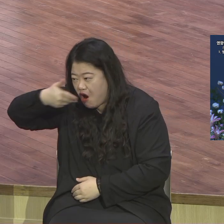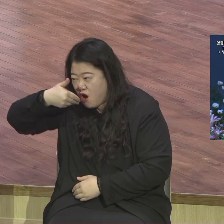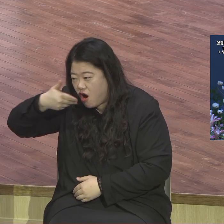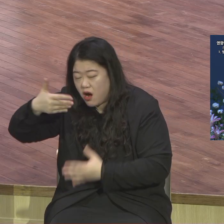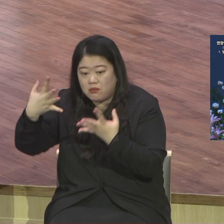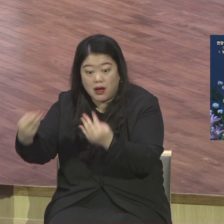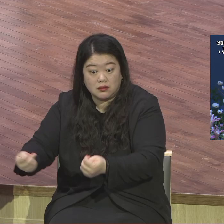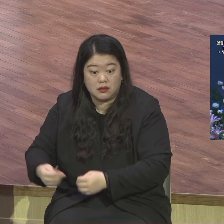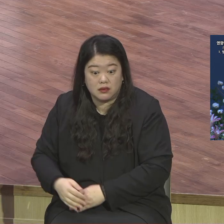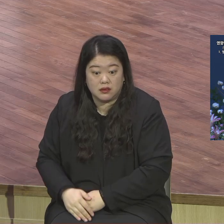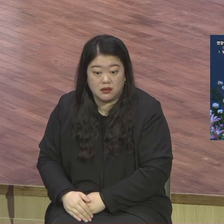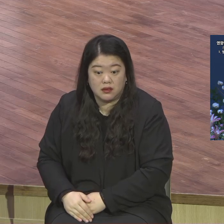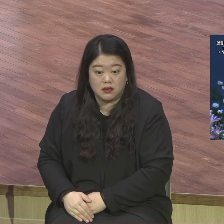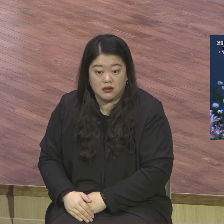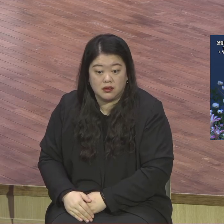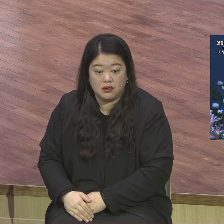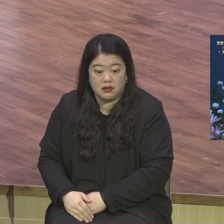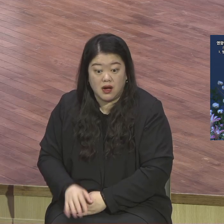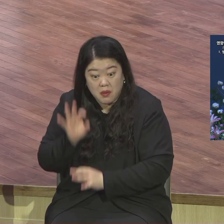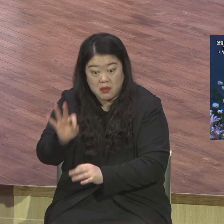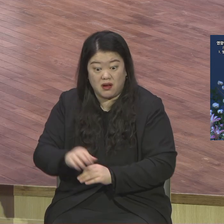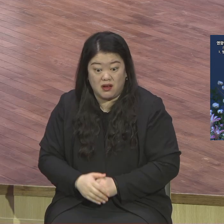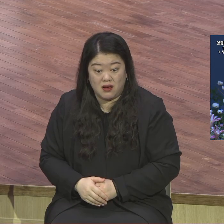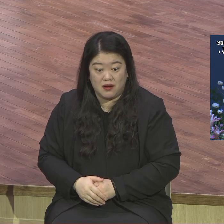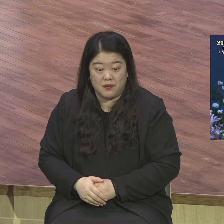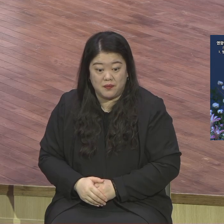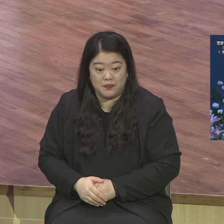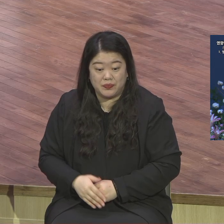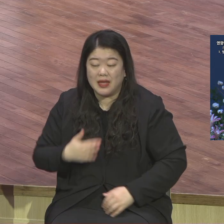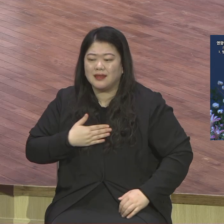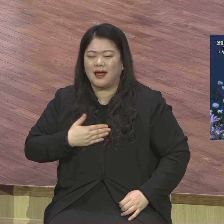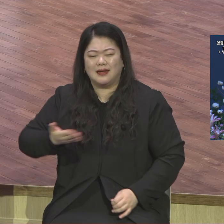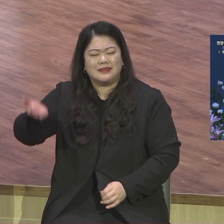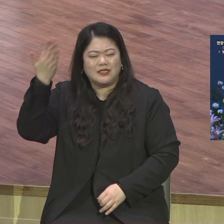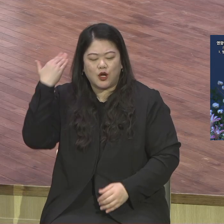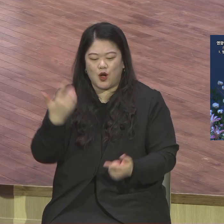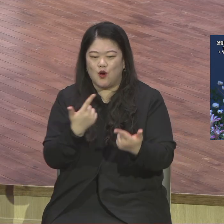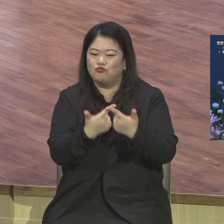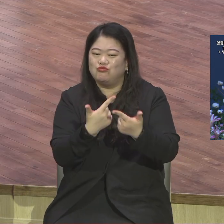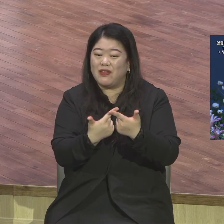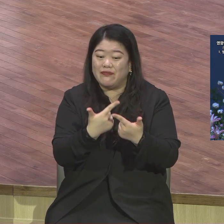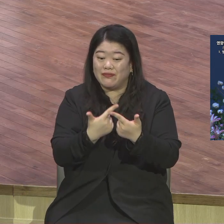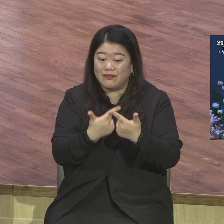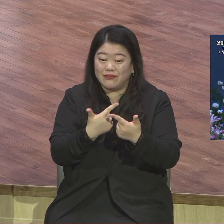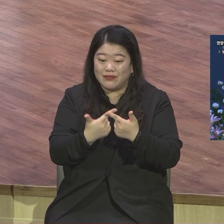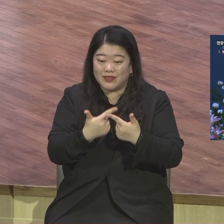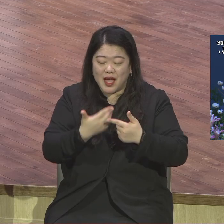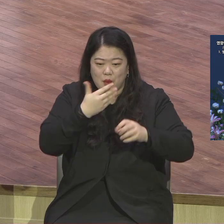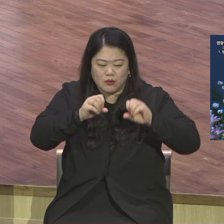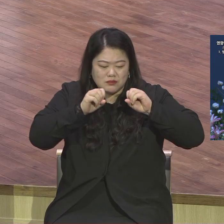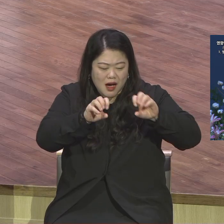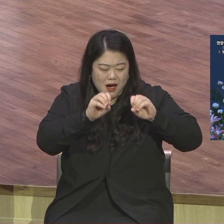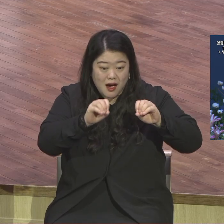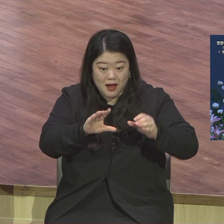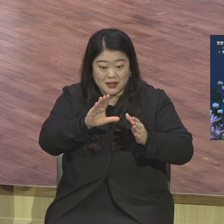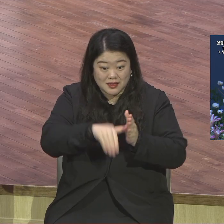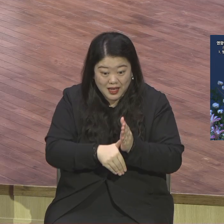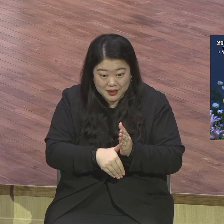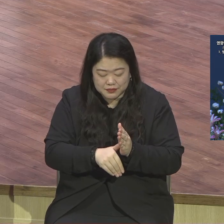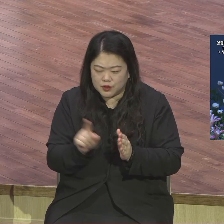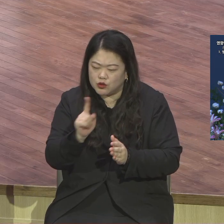말을 했더니 옛날에 내가 수영로교회 청년회장하면서 전도운동할 때 월급 받는